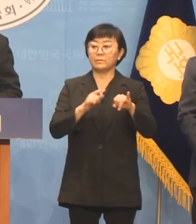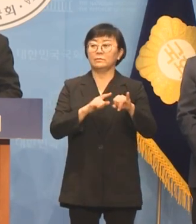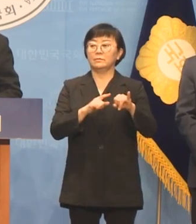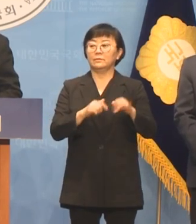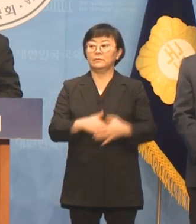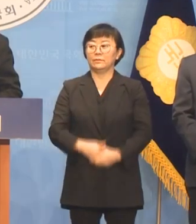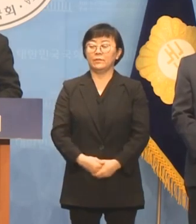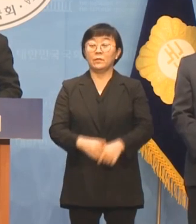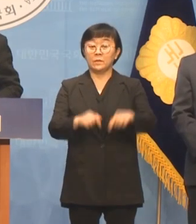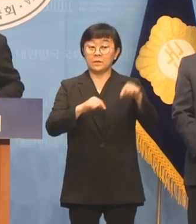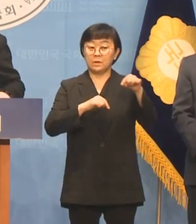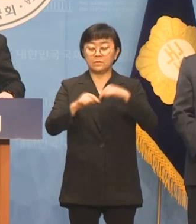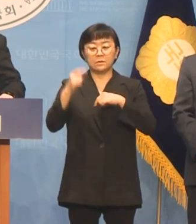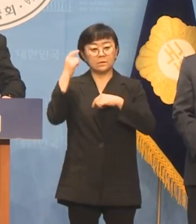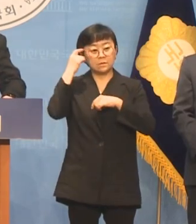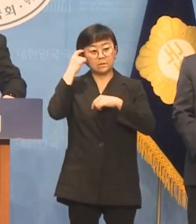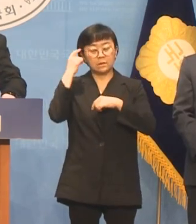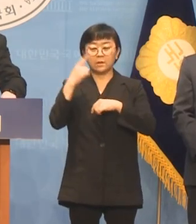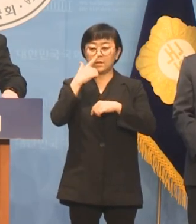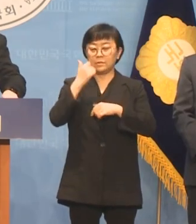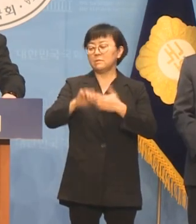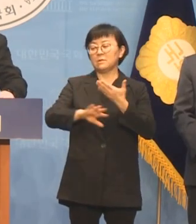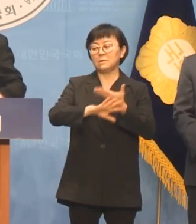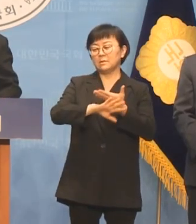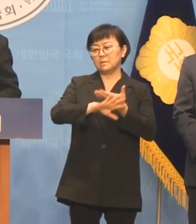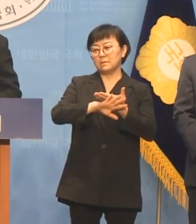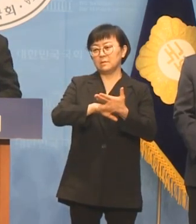따님이시지만 정치적 소신은 아버지와